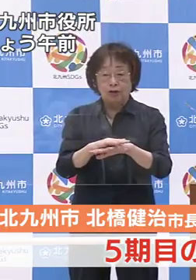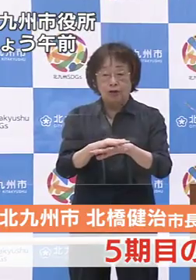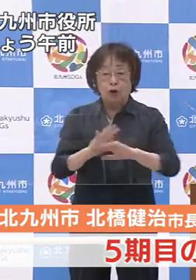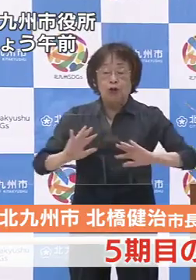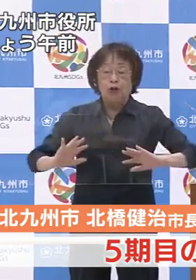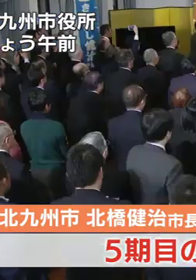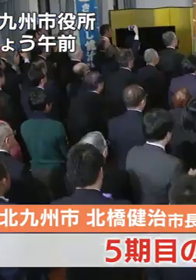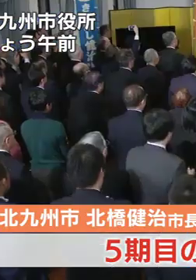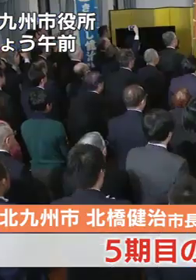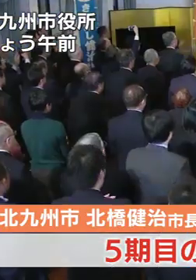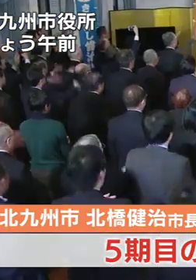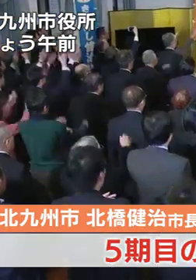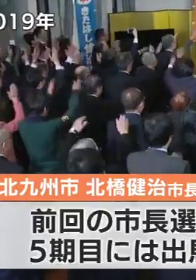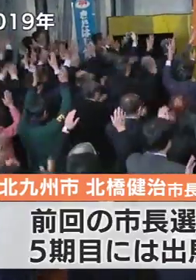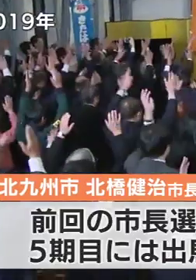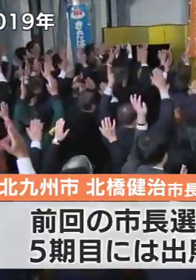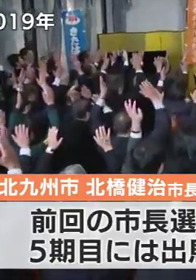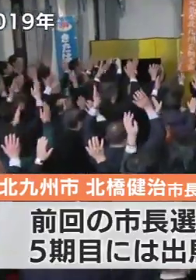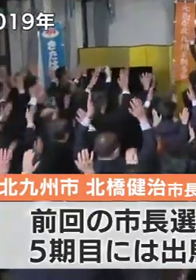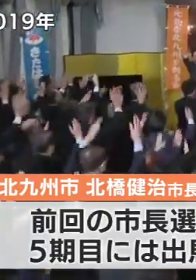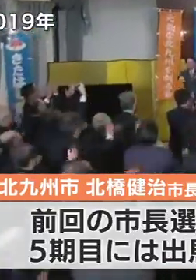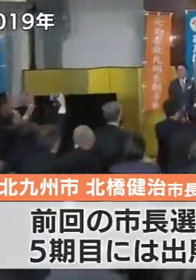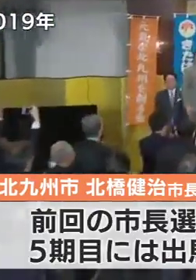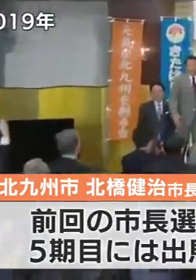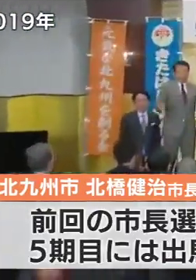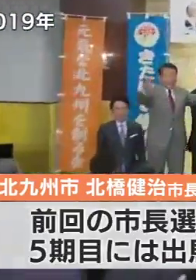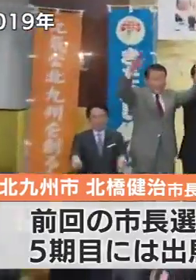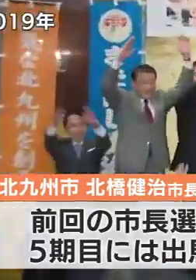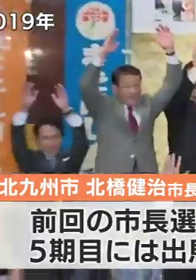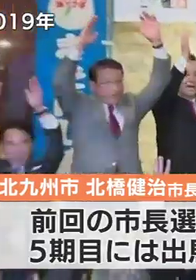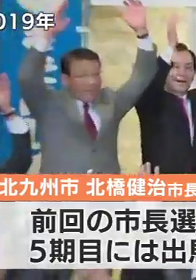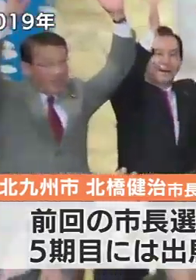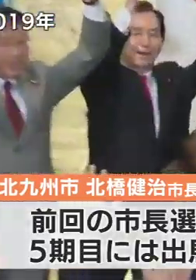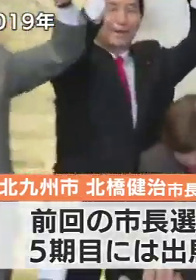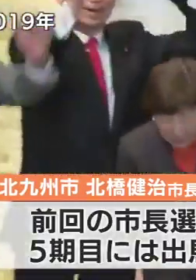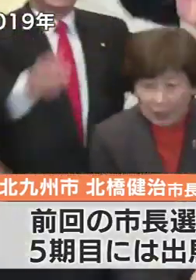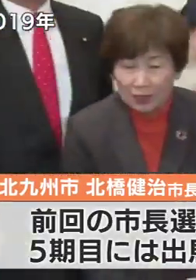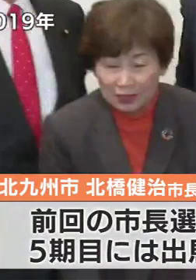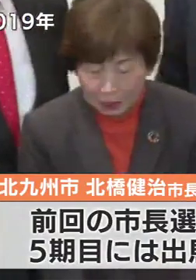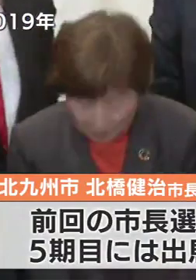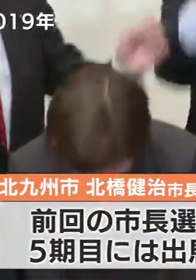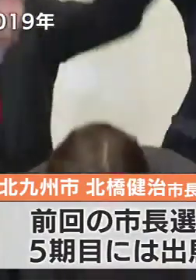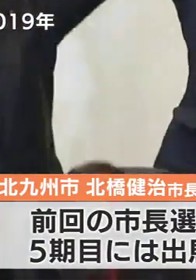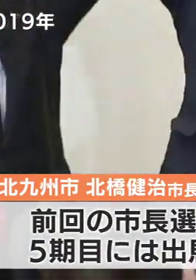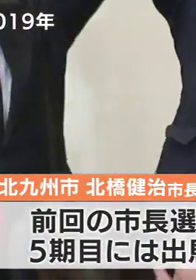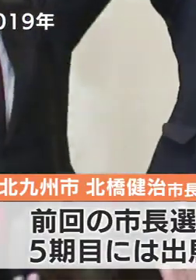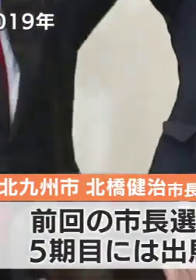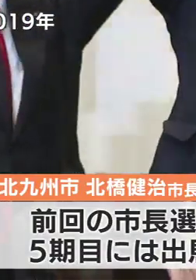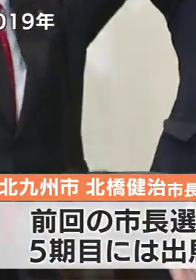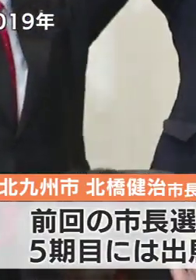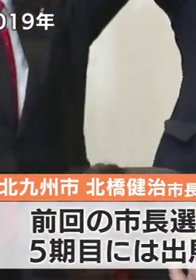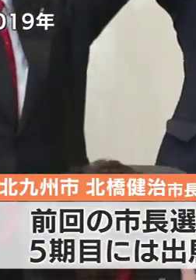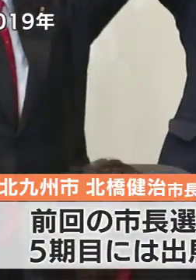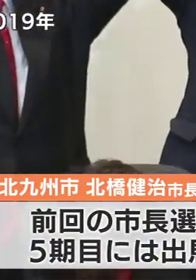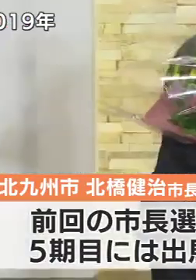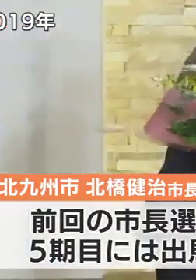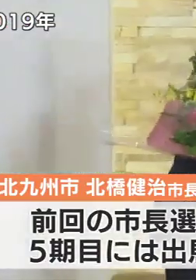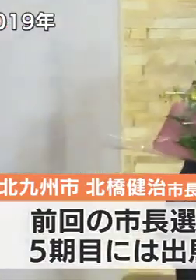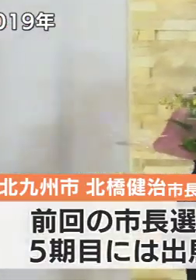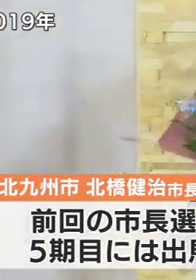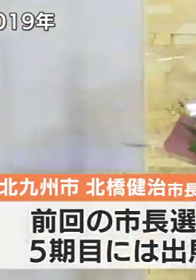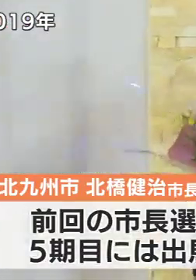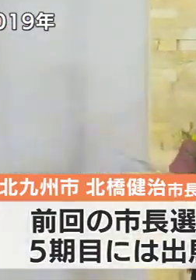をもたせましたきたんし主将は前回2019年の市長選でラストミッションと述べるなど